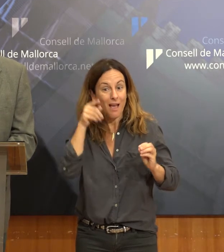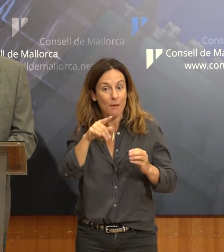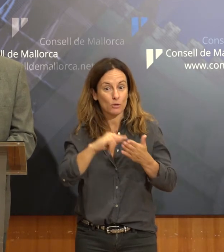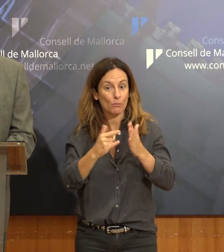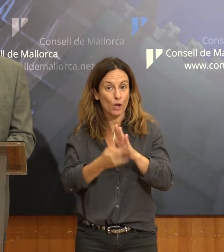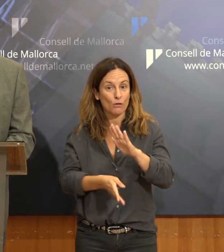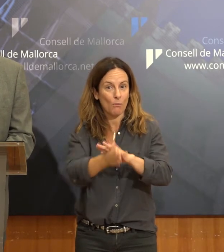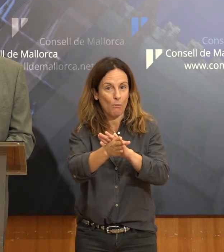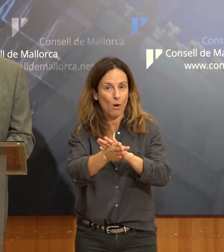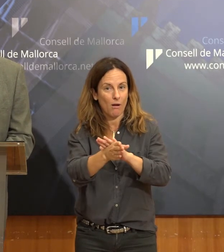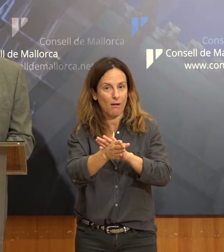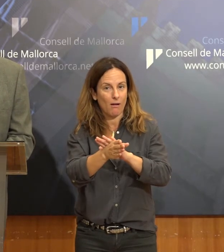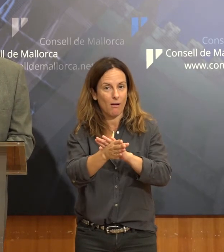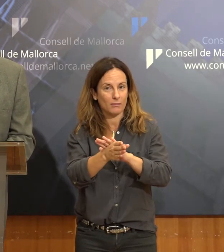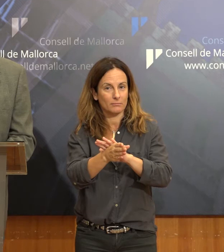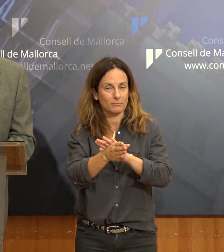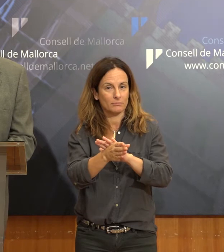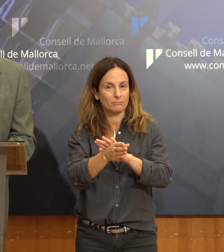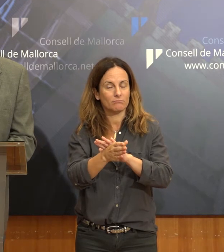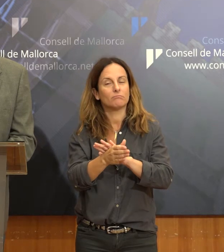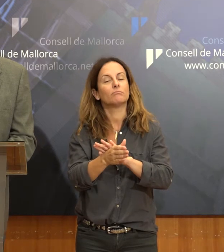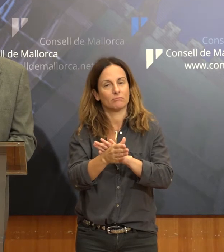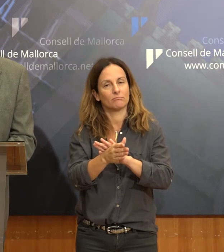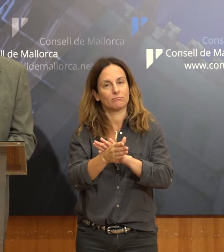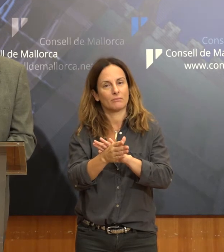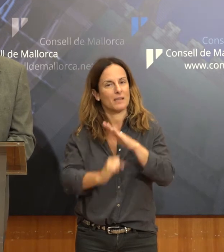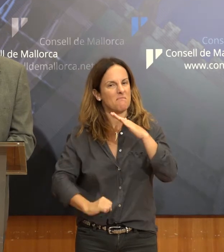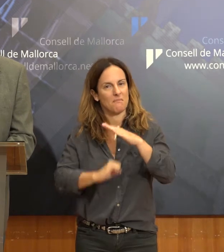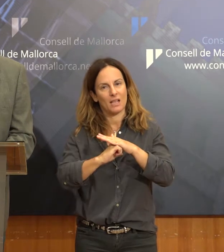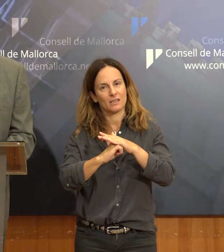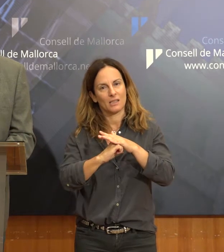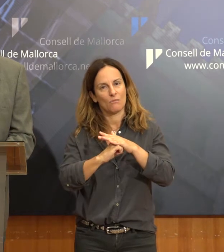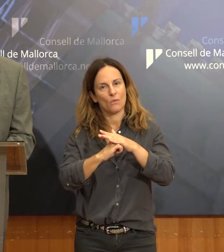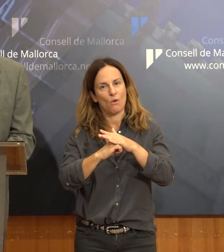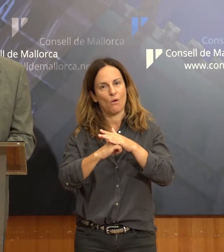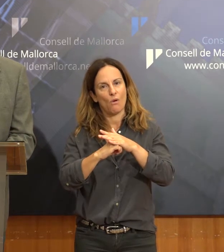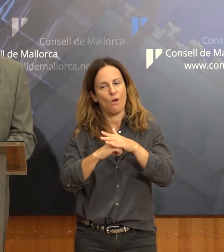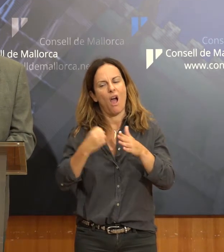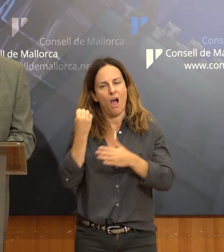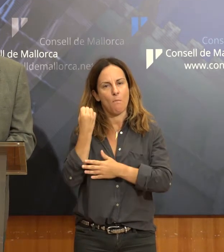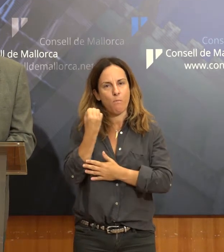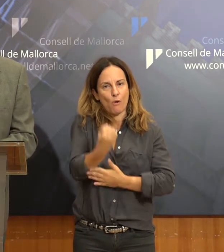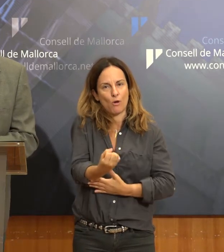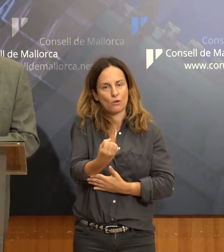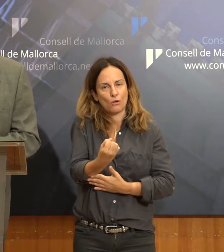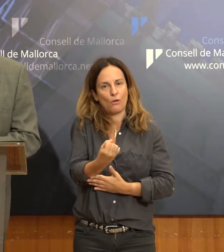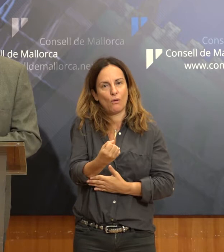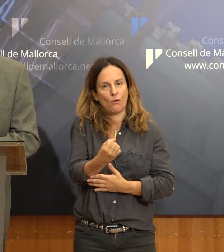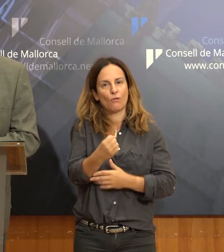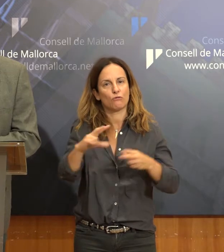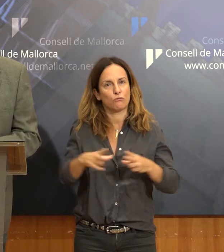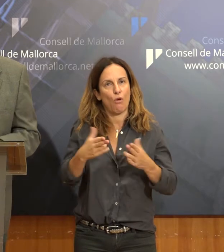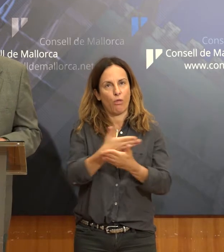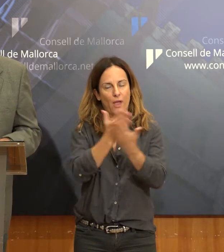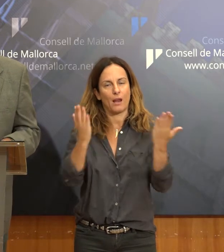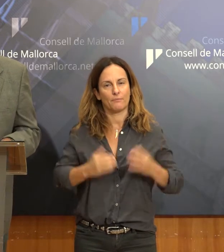projecte o que intentem dur un projecte endavant amb un màxim o el manco amb un gran suport a nivell